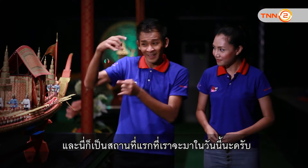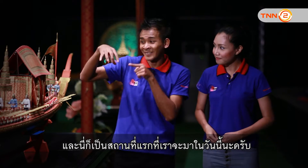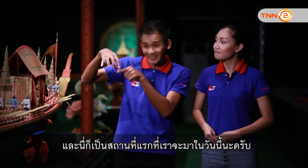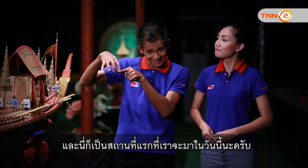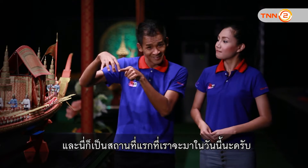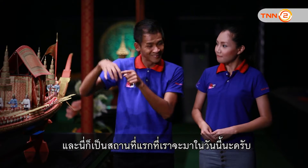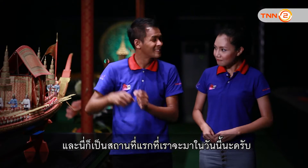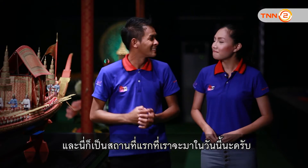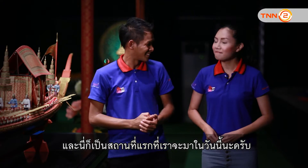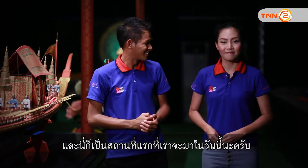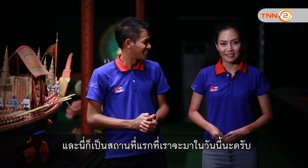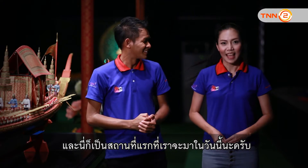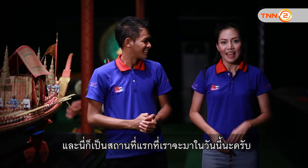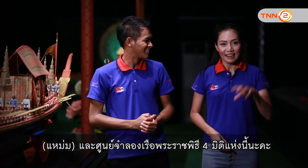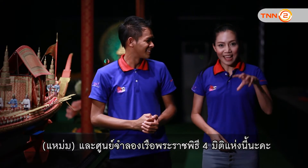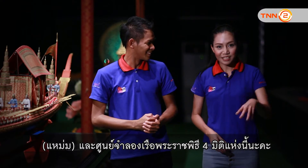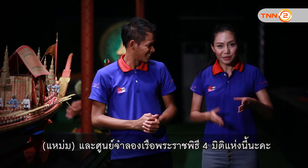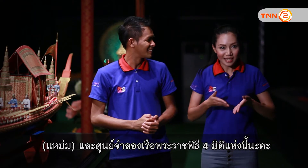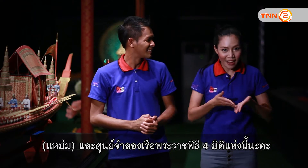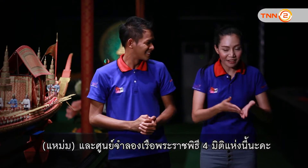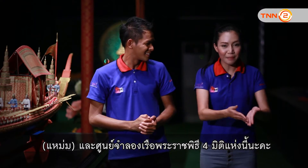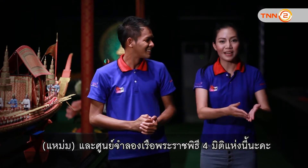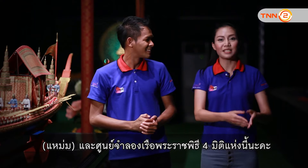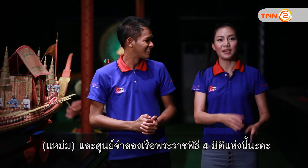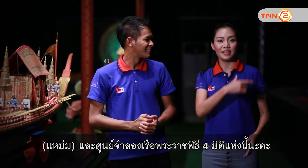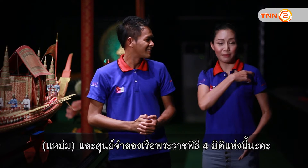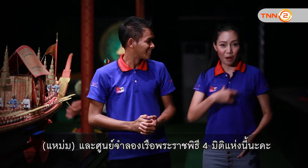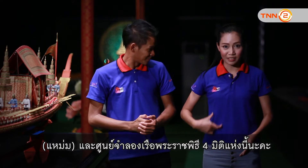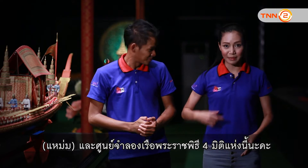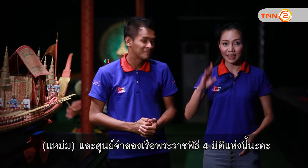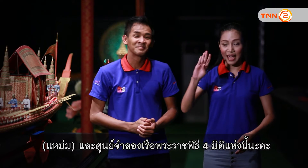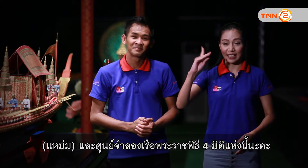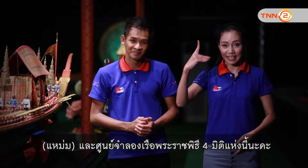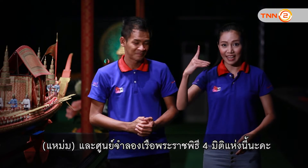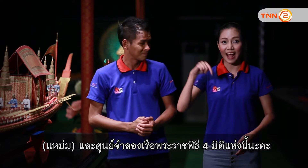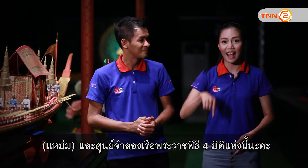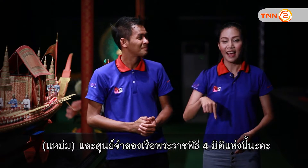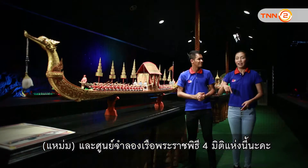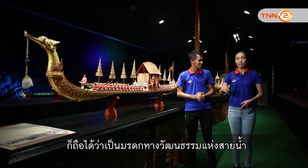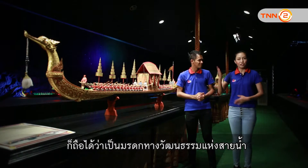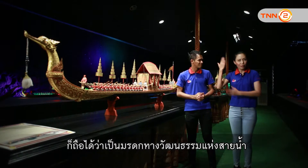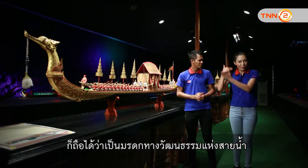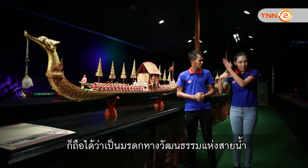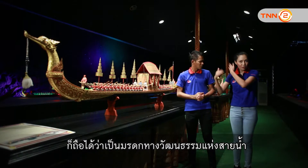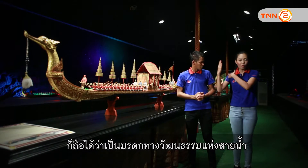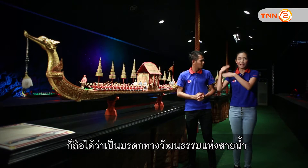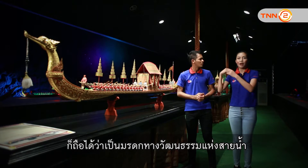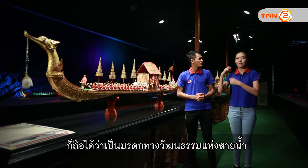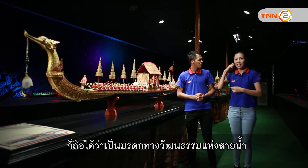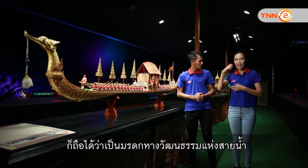านที่แรกที่เรามาในวันนี้นะครับ และศูนย์แสดงเรือพระราชพิธีจำลองสี่มิติแห่งนี้นะคะก็ถือได้ว่าเป็นมรดกทางวัฒนธรรม